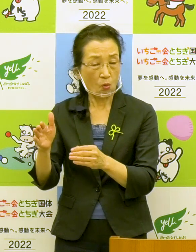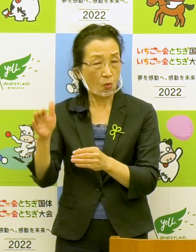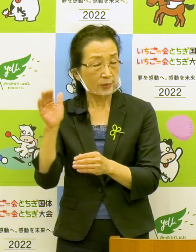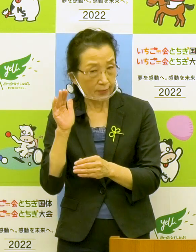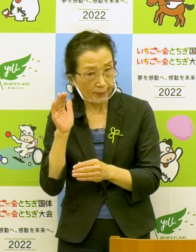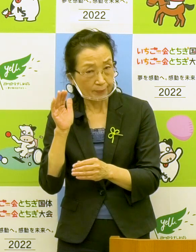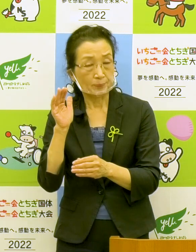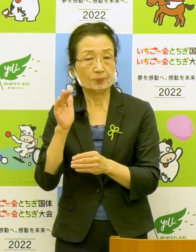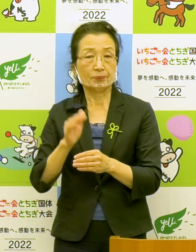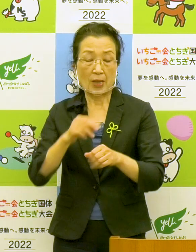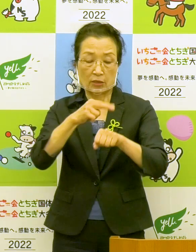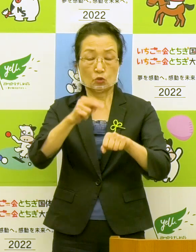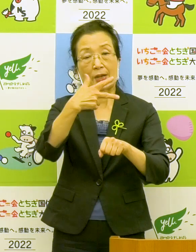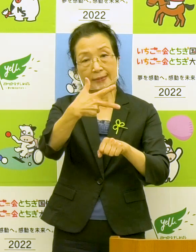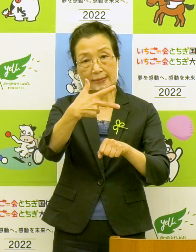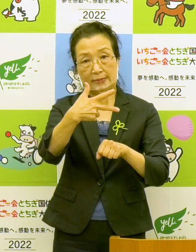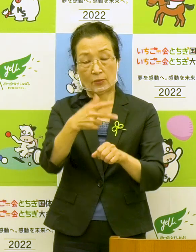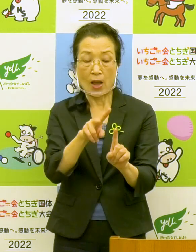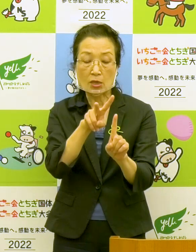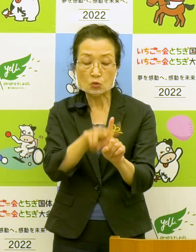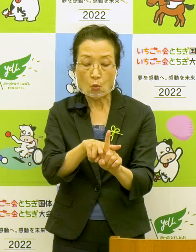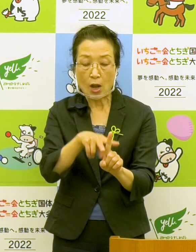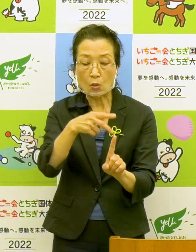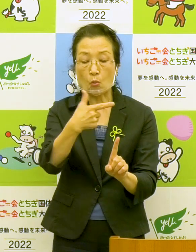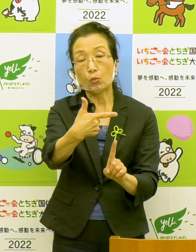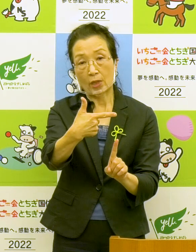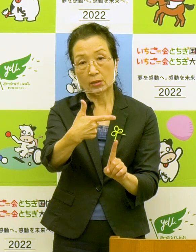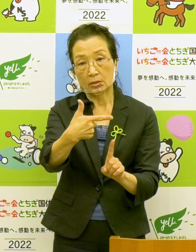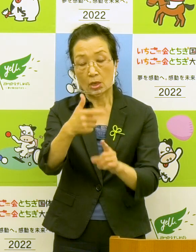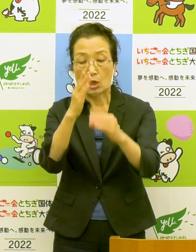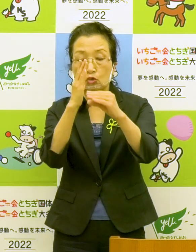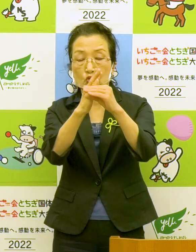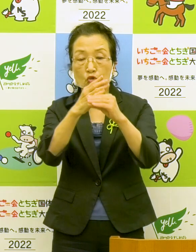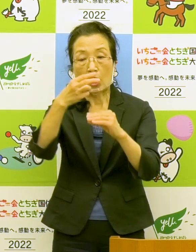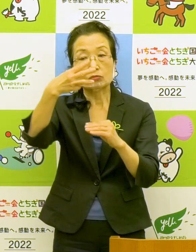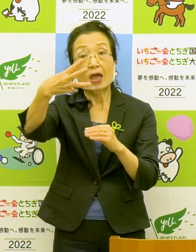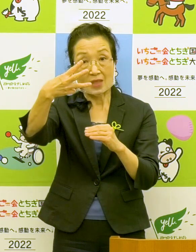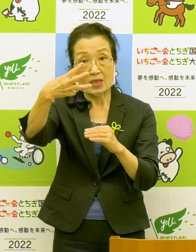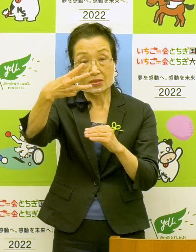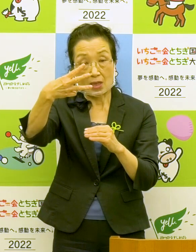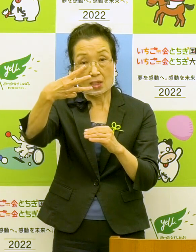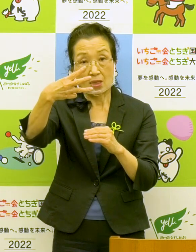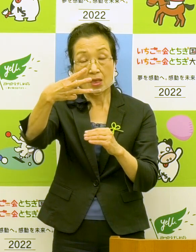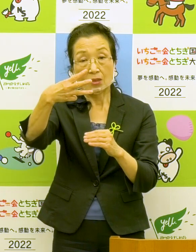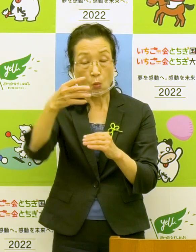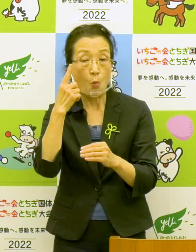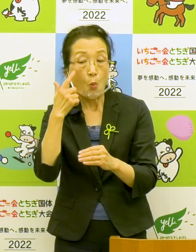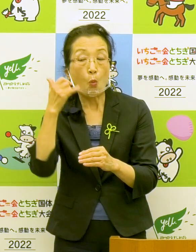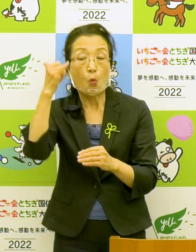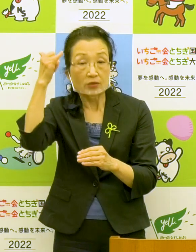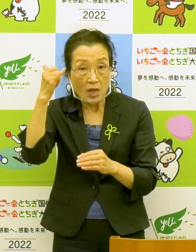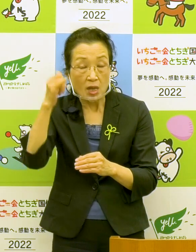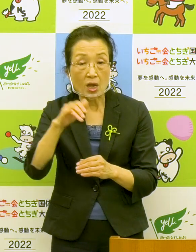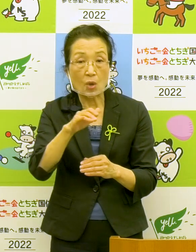では小学校6年から中学校3年生の保護者の方を対